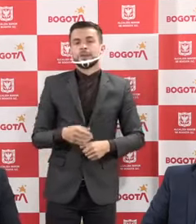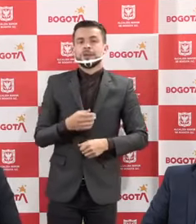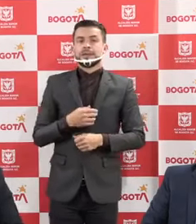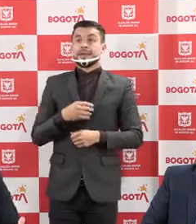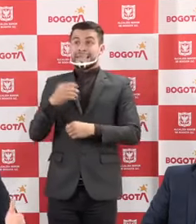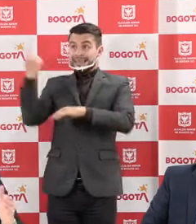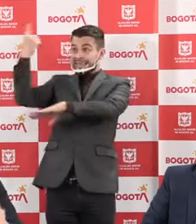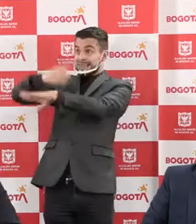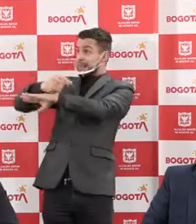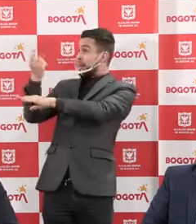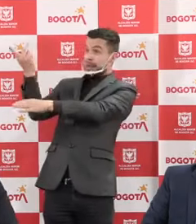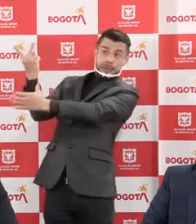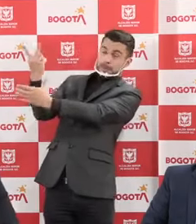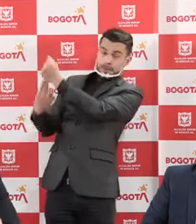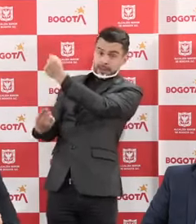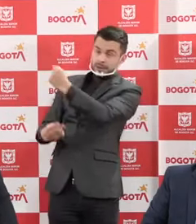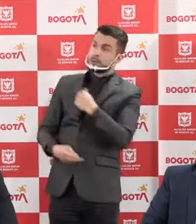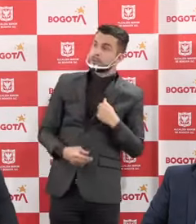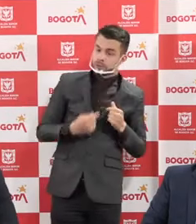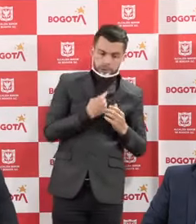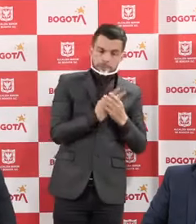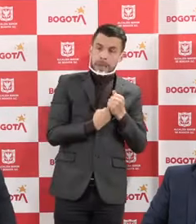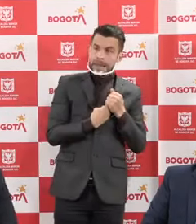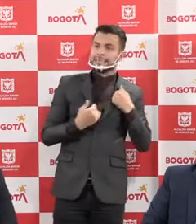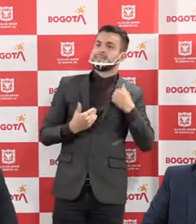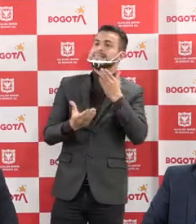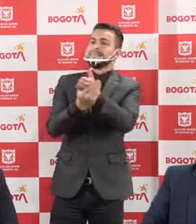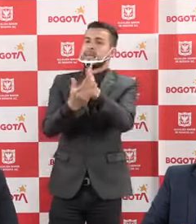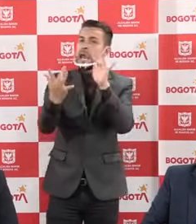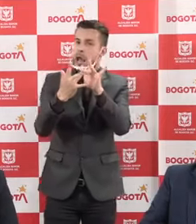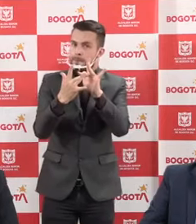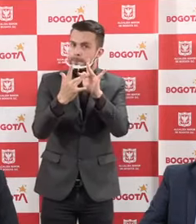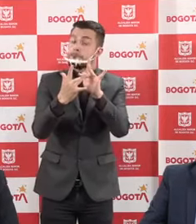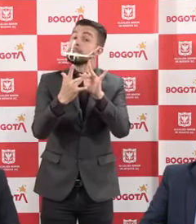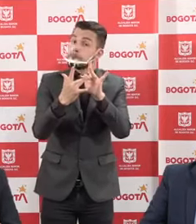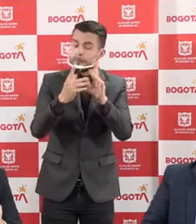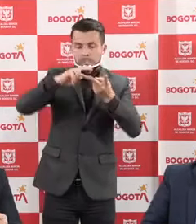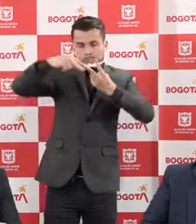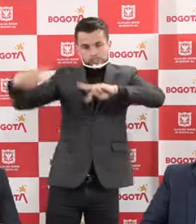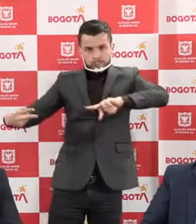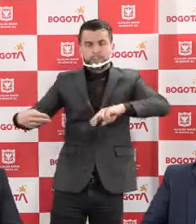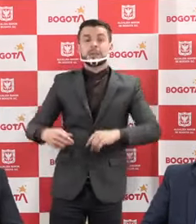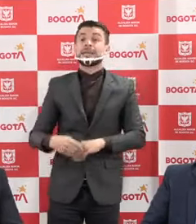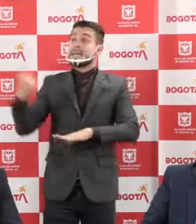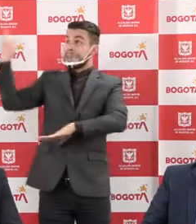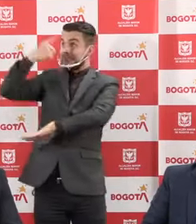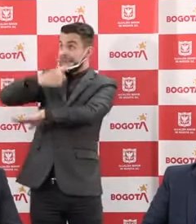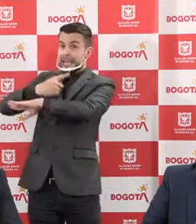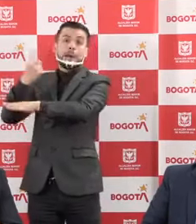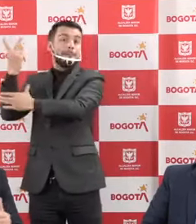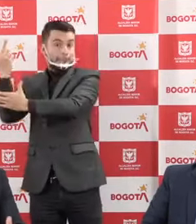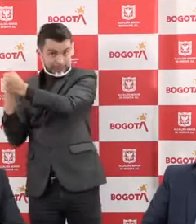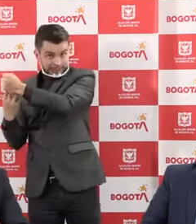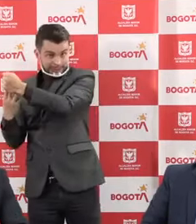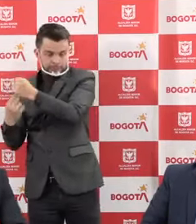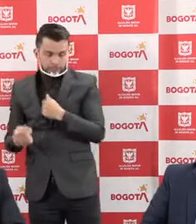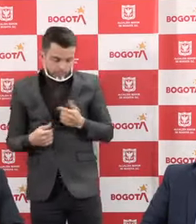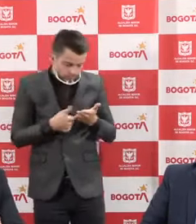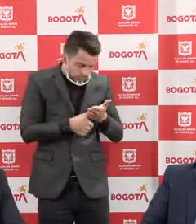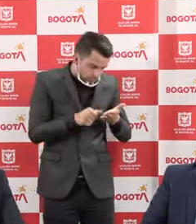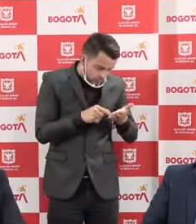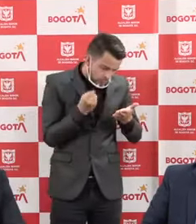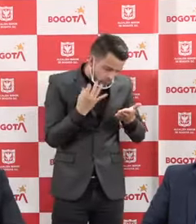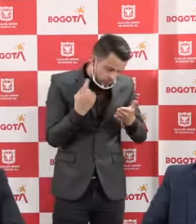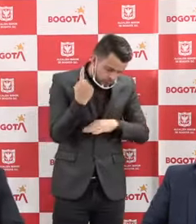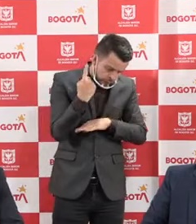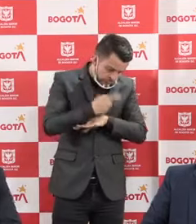impares si tengo un número de cédula determinado un número impar solo puedo hacer las compras en los días pares cuando voy a hacer otra actividad por ejemplo ir a un